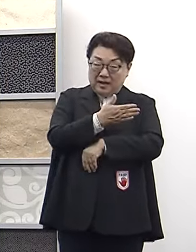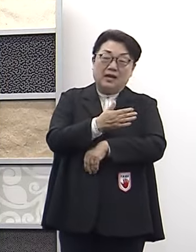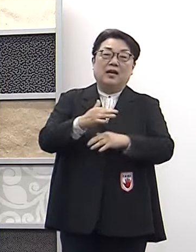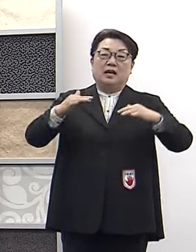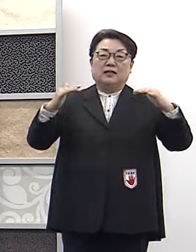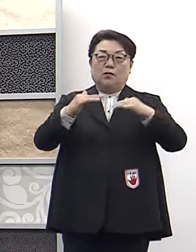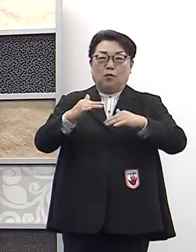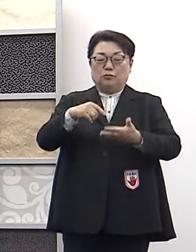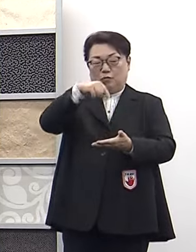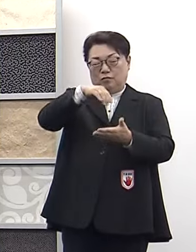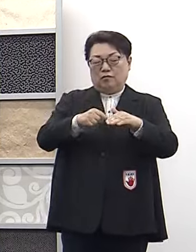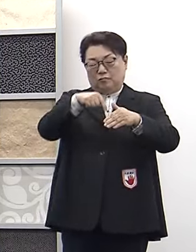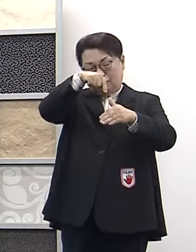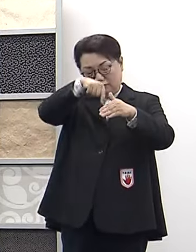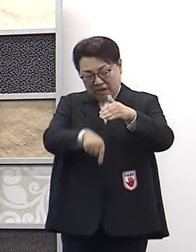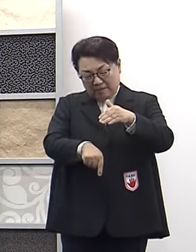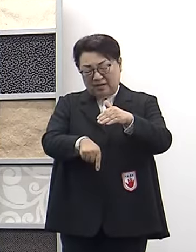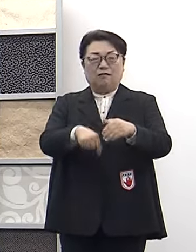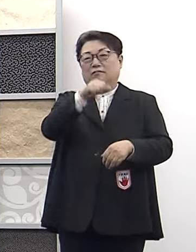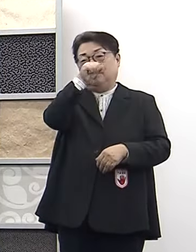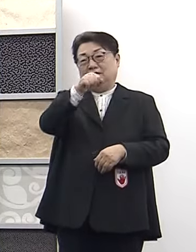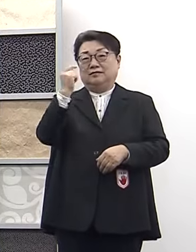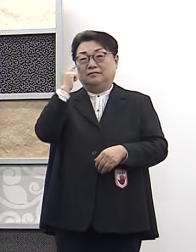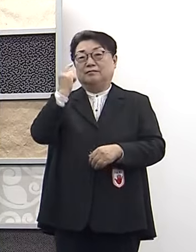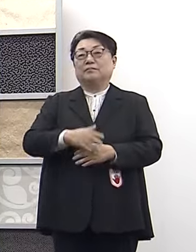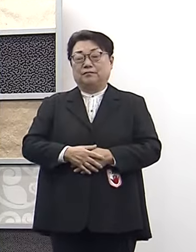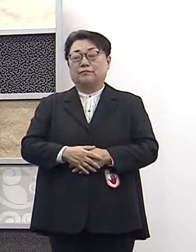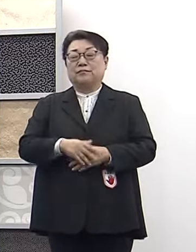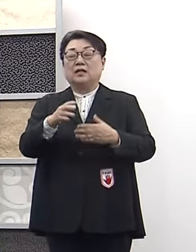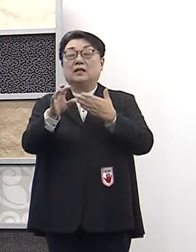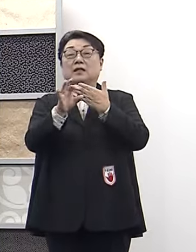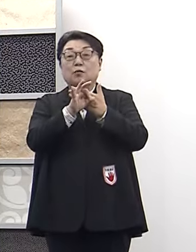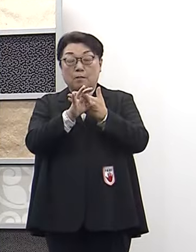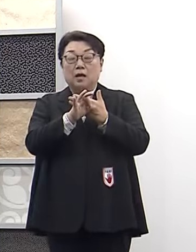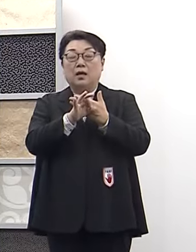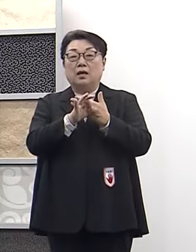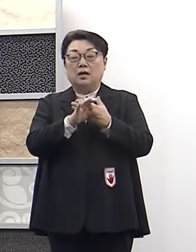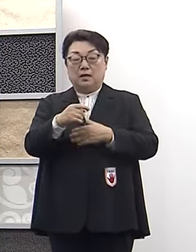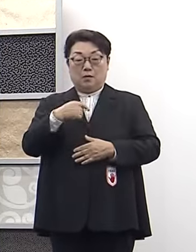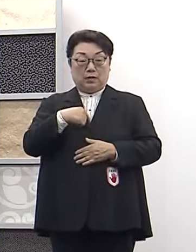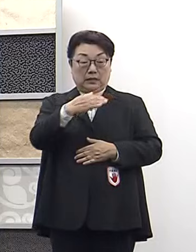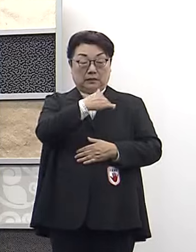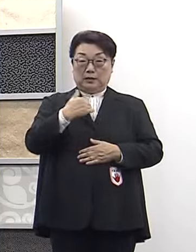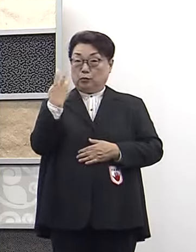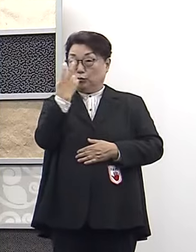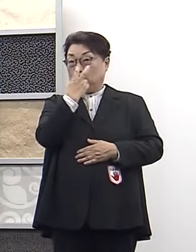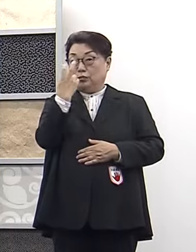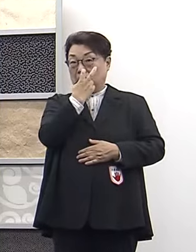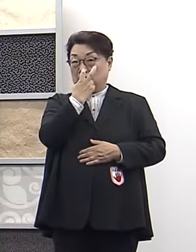ただくと、ありがたいかなと、思っています。例えば今我々の調査の中では、